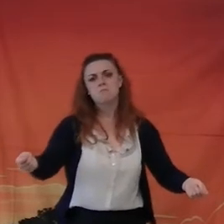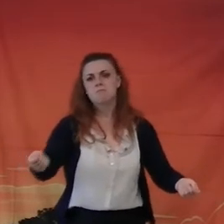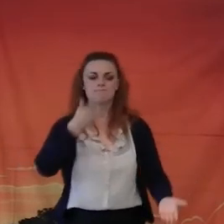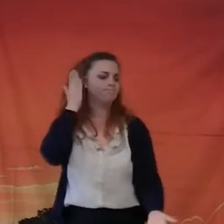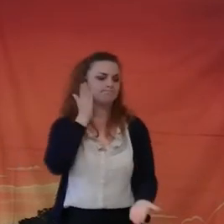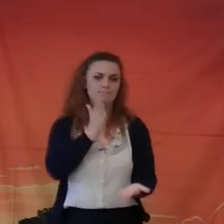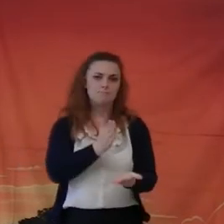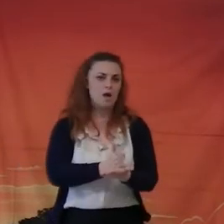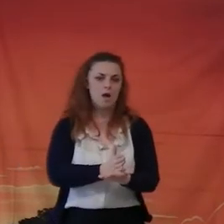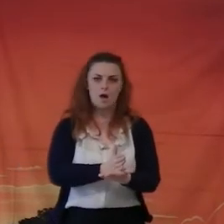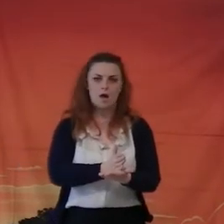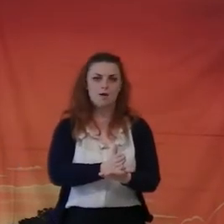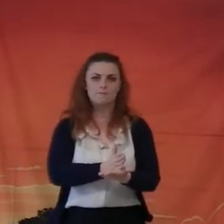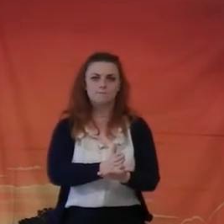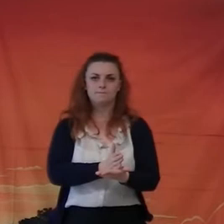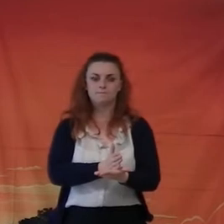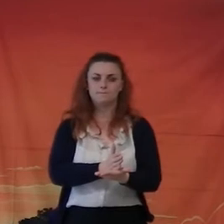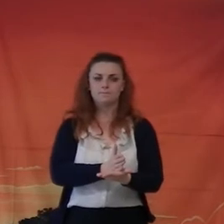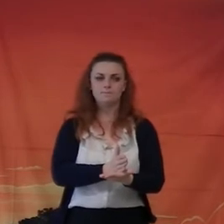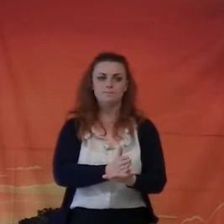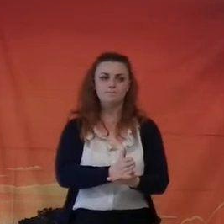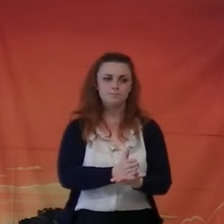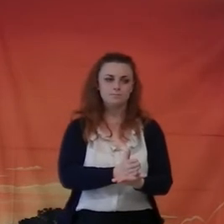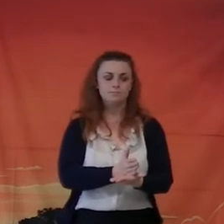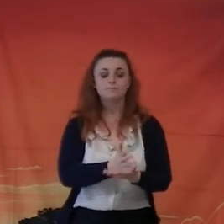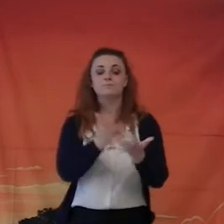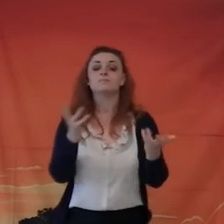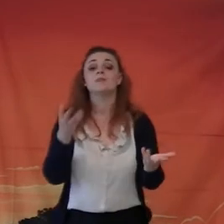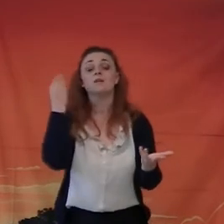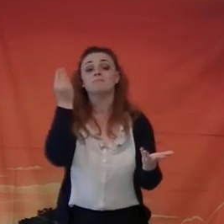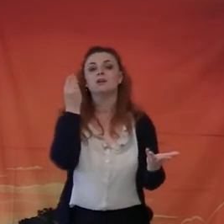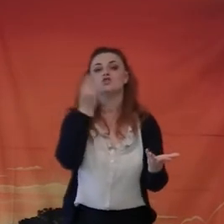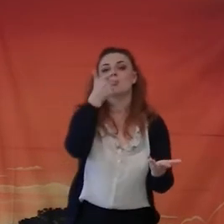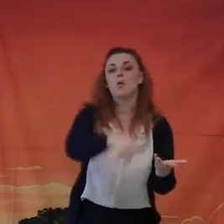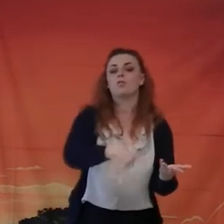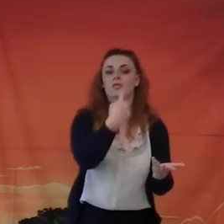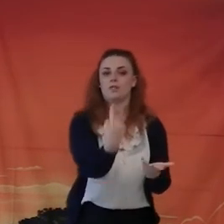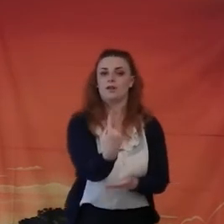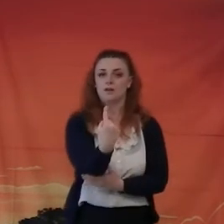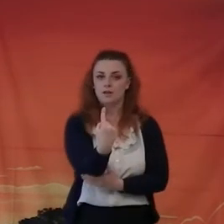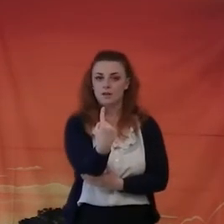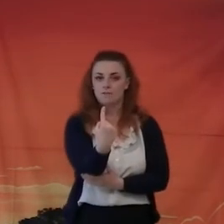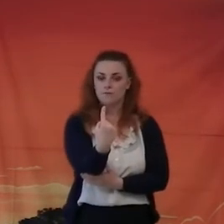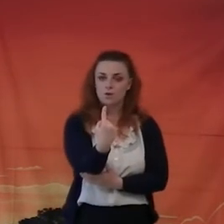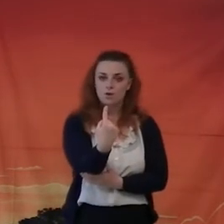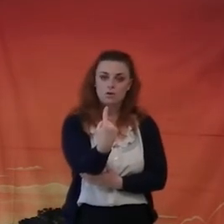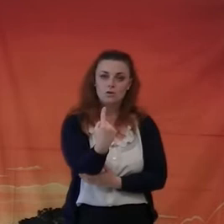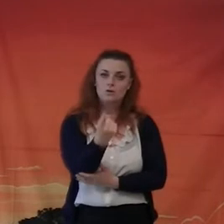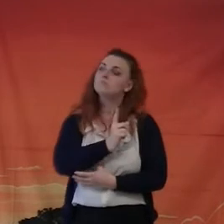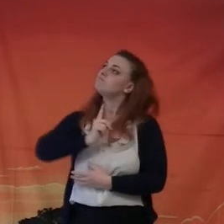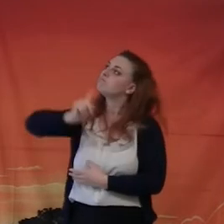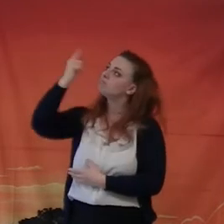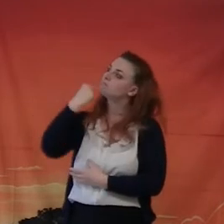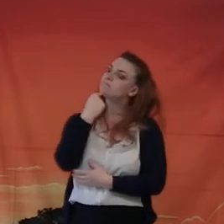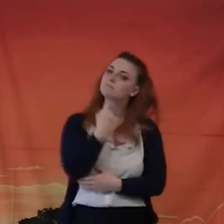stoppato quelle donazioni che arrivavano. E io penso per un motivo, ed era questo. Il Signore ha detto: